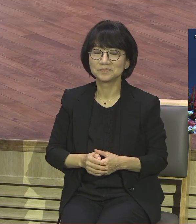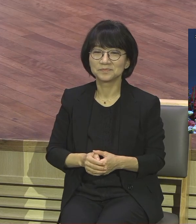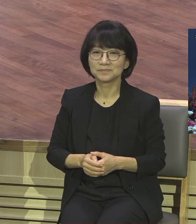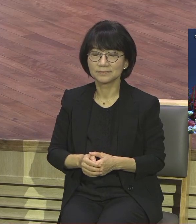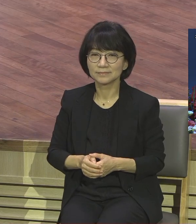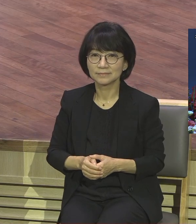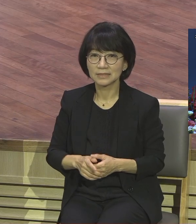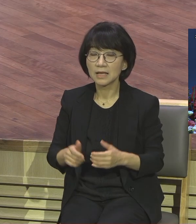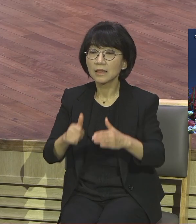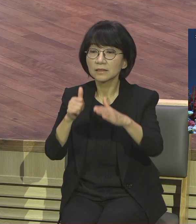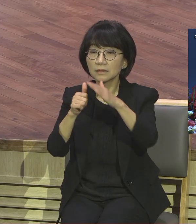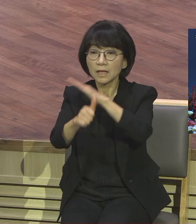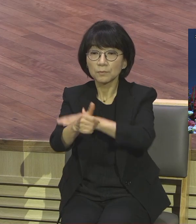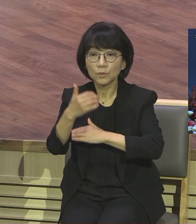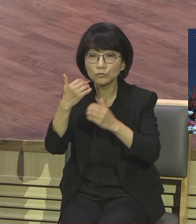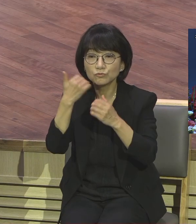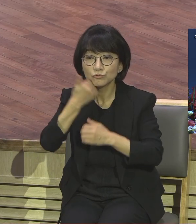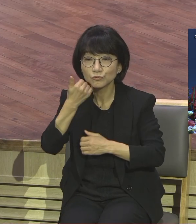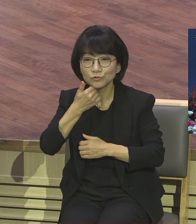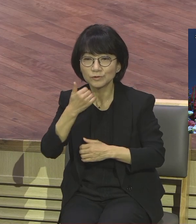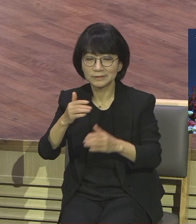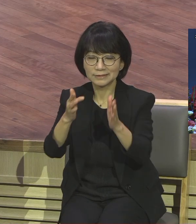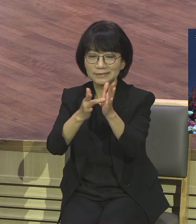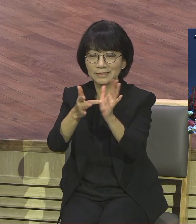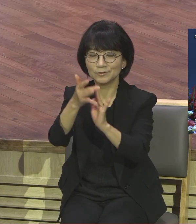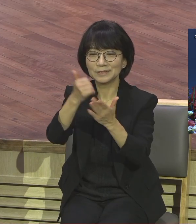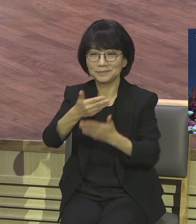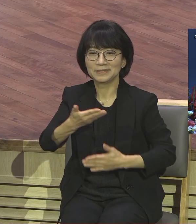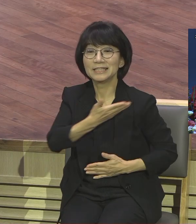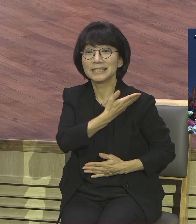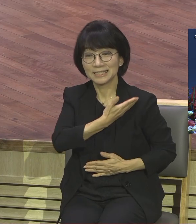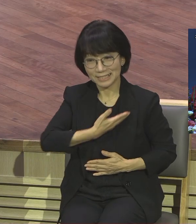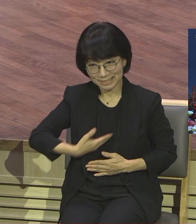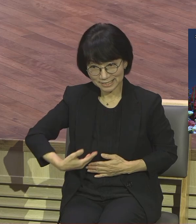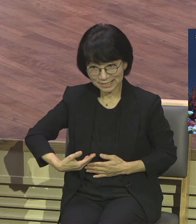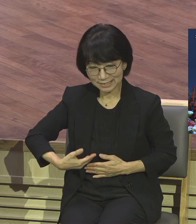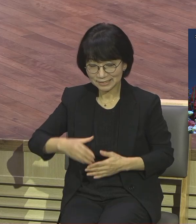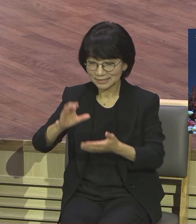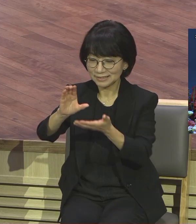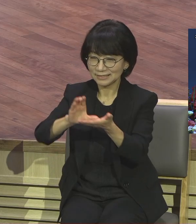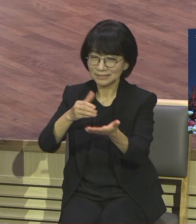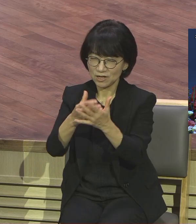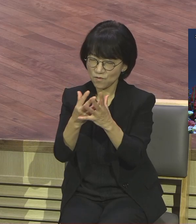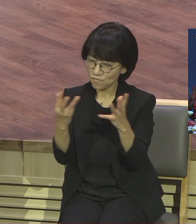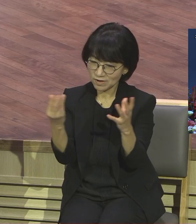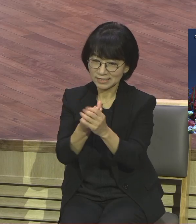선두주자가 누구냐? 그게 바로 제자요, 제자. 그리스도의 절대 제자.